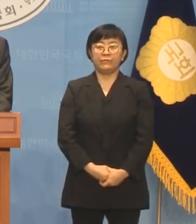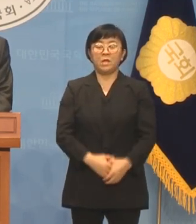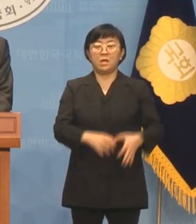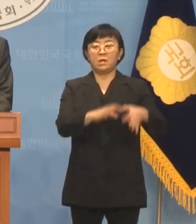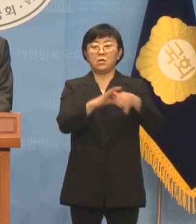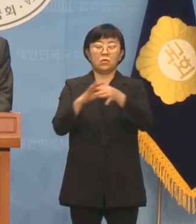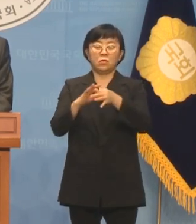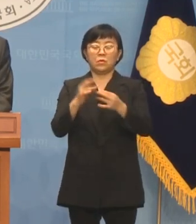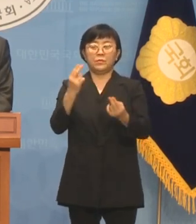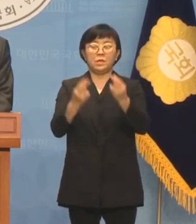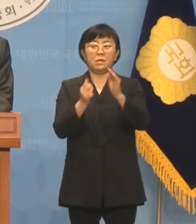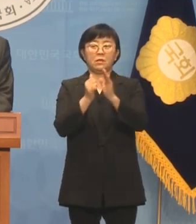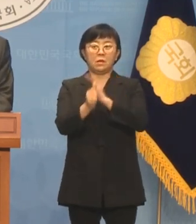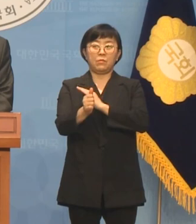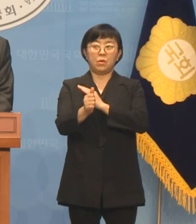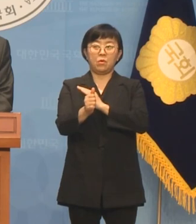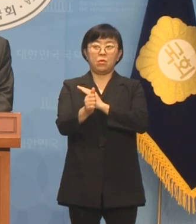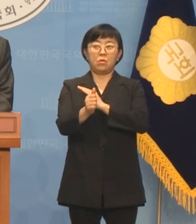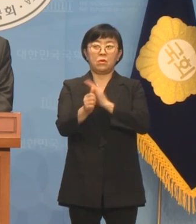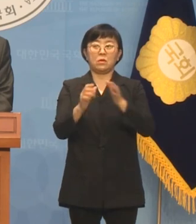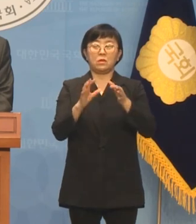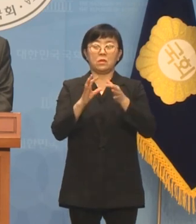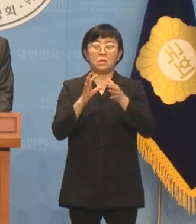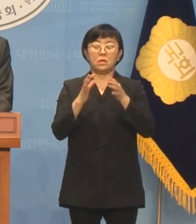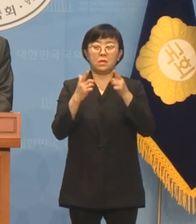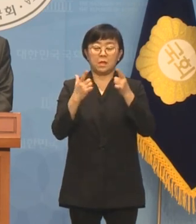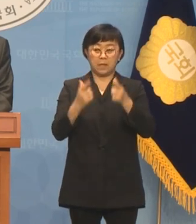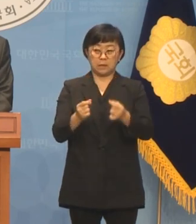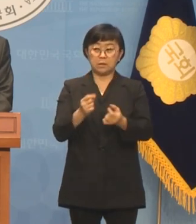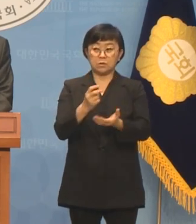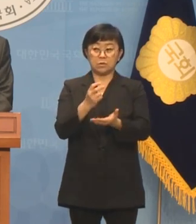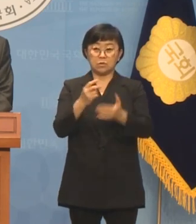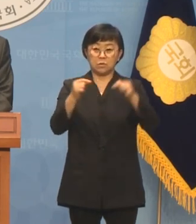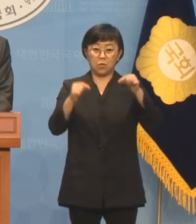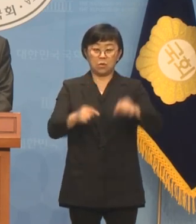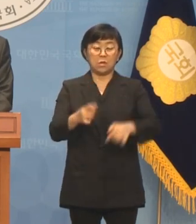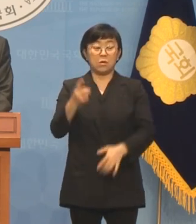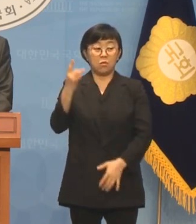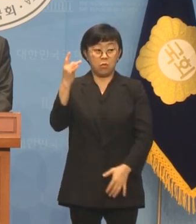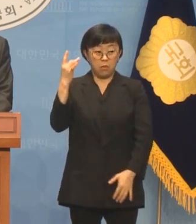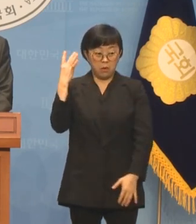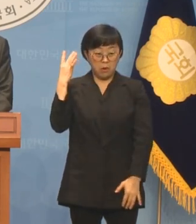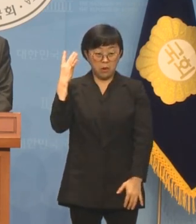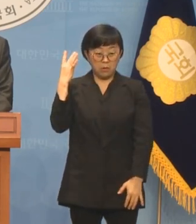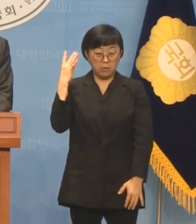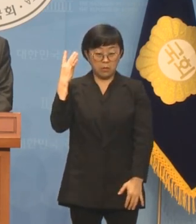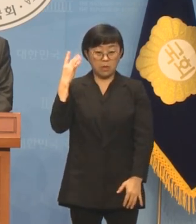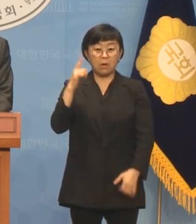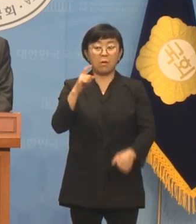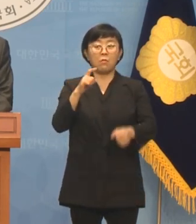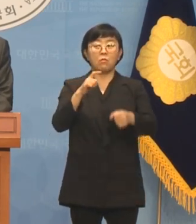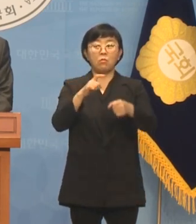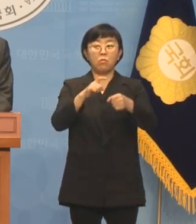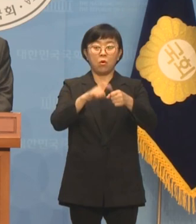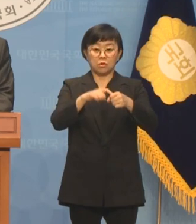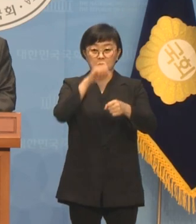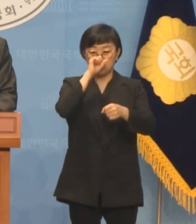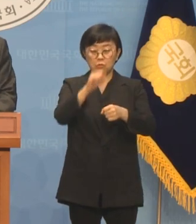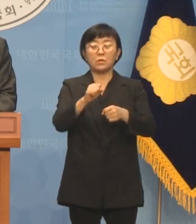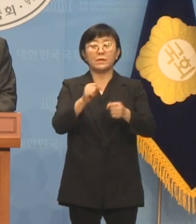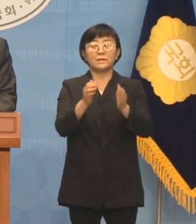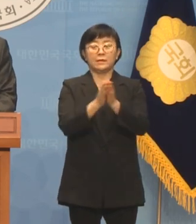연동형 비례대표와 같은 제도적 논의는 본래 숭고한 목적을 가지고 시작이